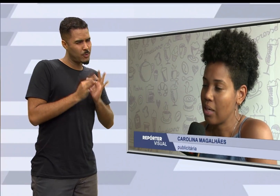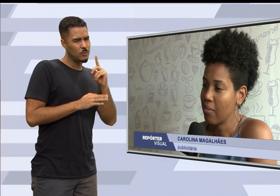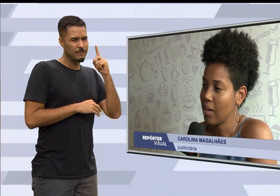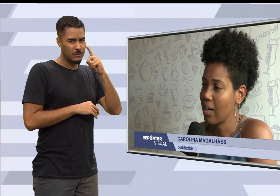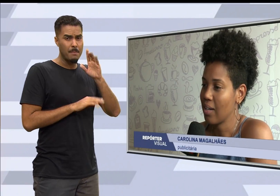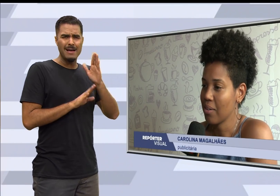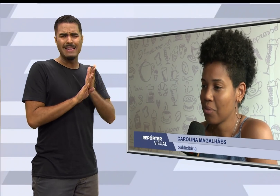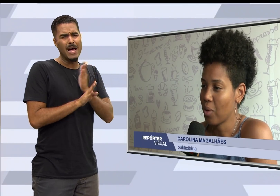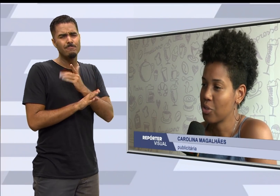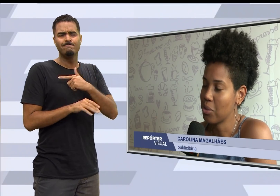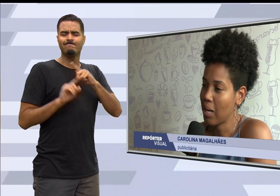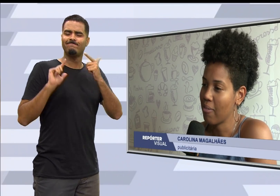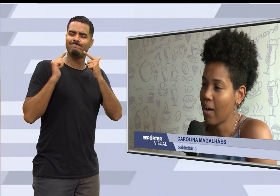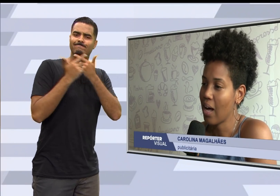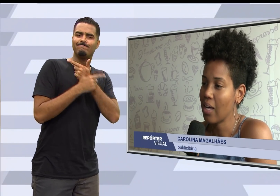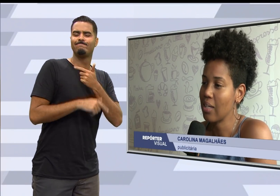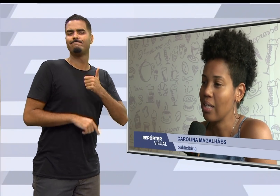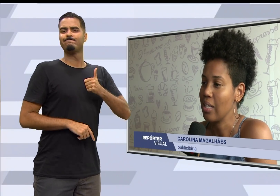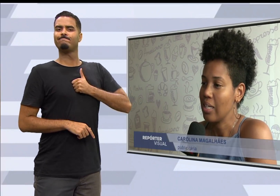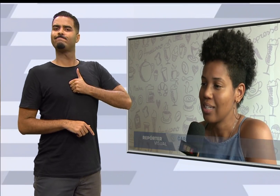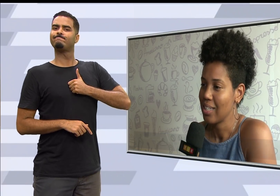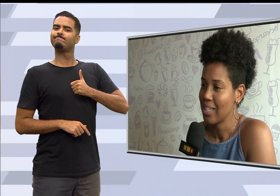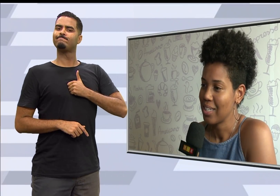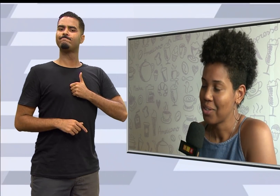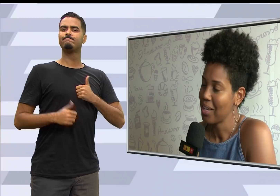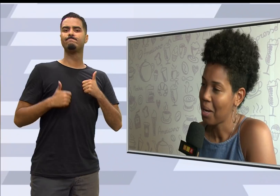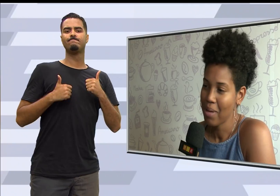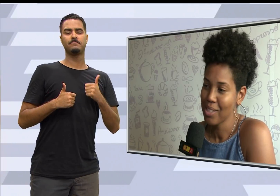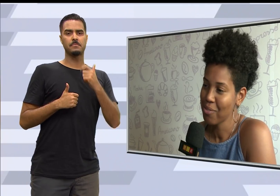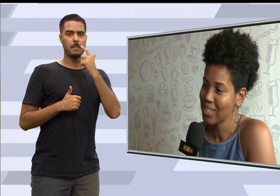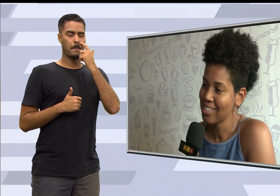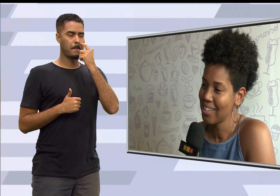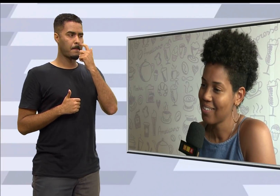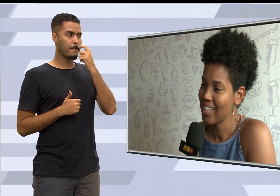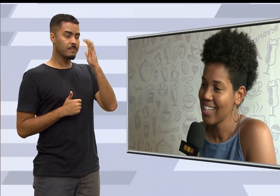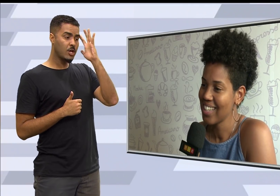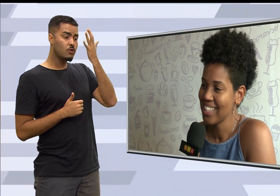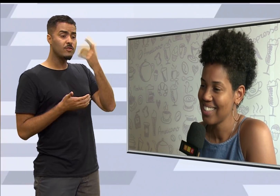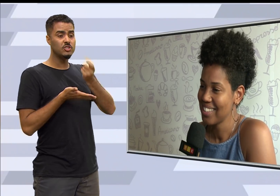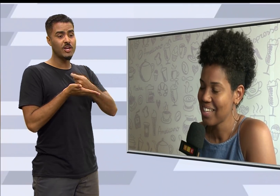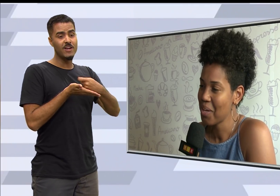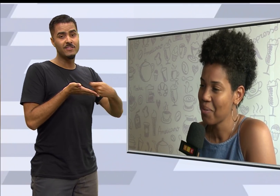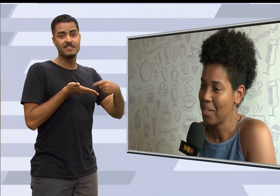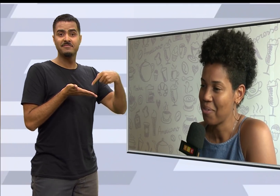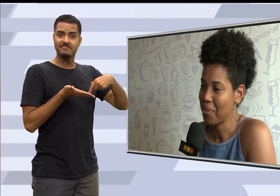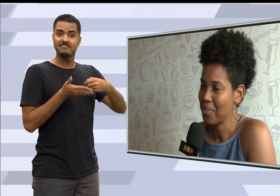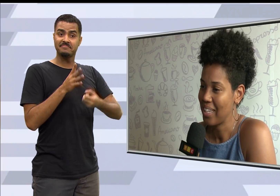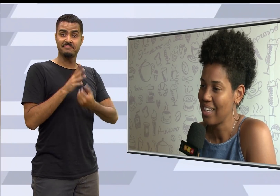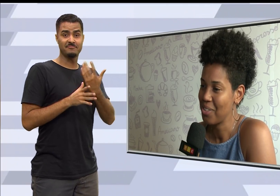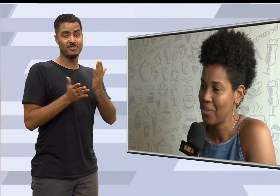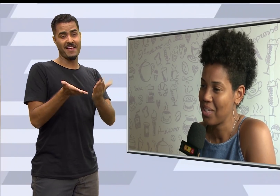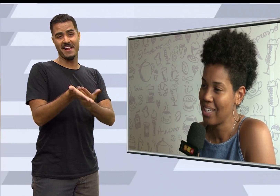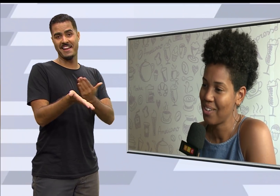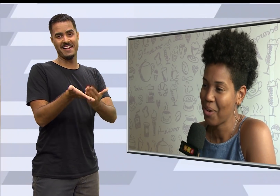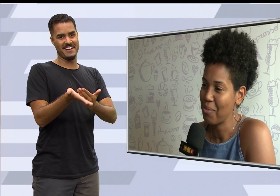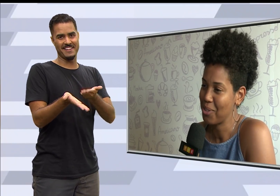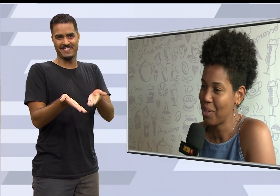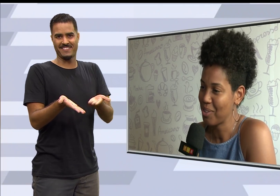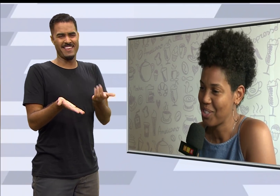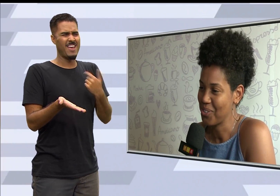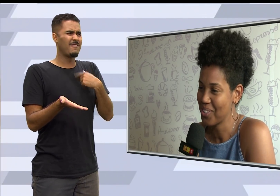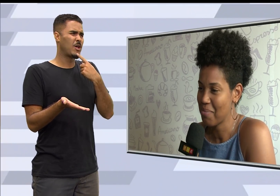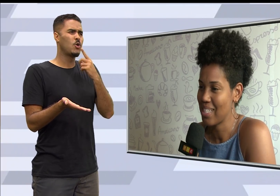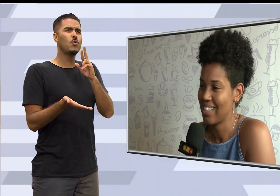sempre estava com autoestima elevada e acabei resolvendo escrever e saiu um livro, né? Eu digo que não é um